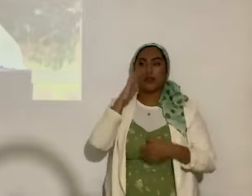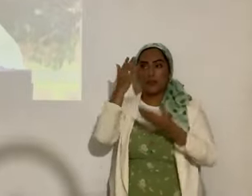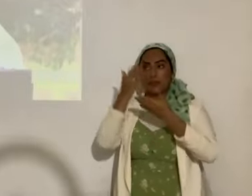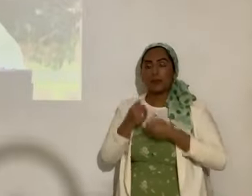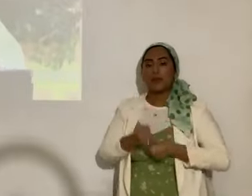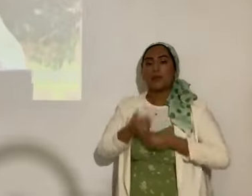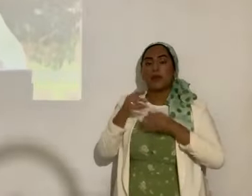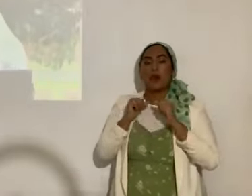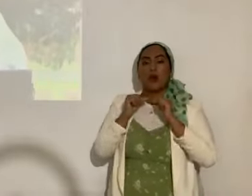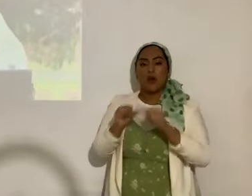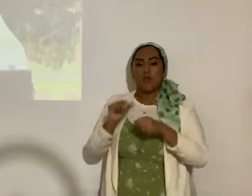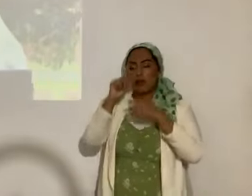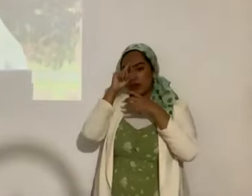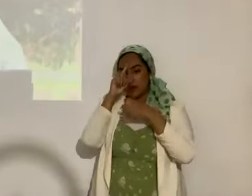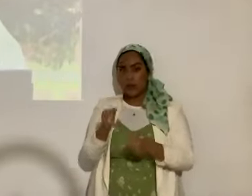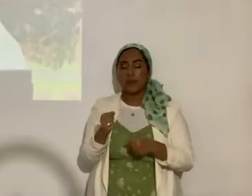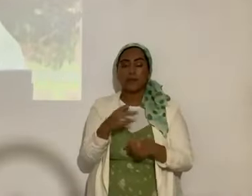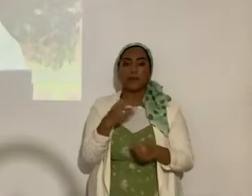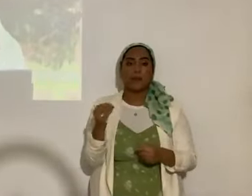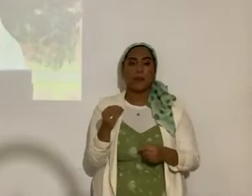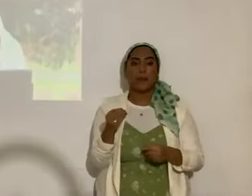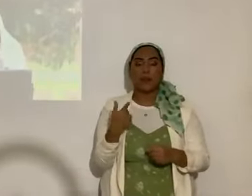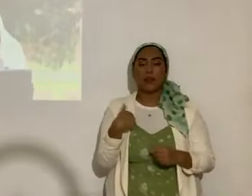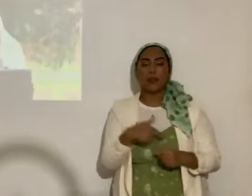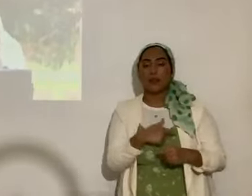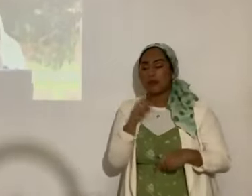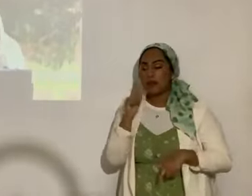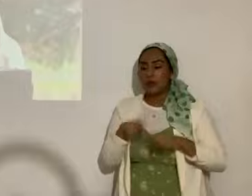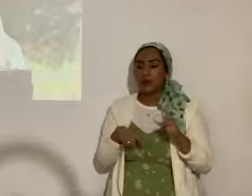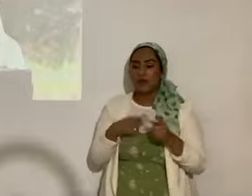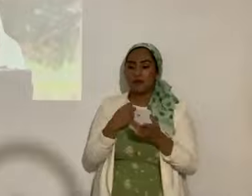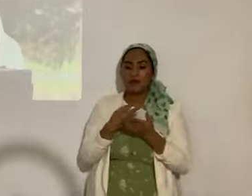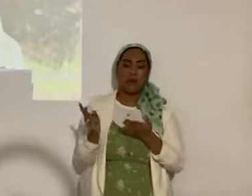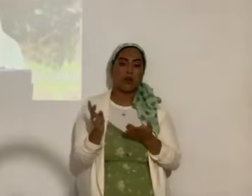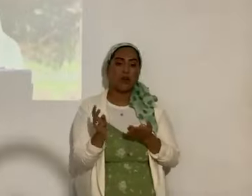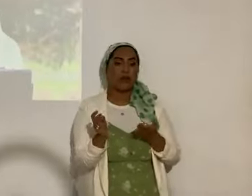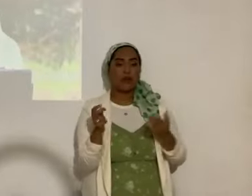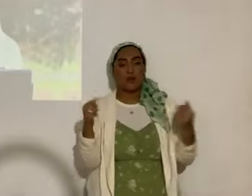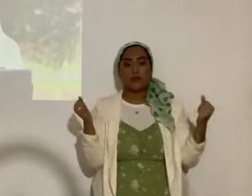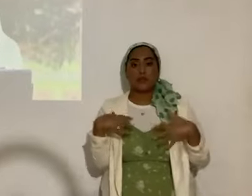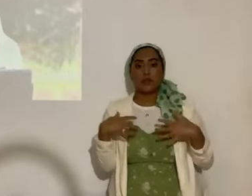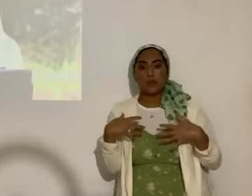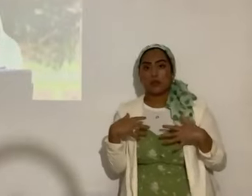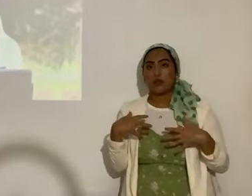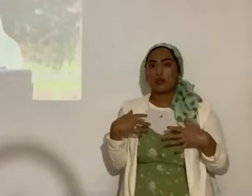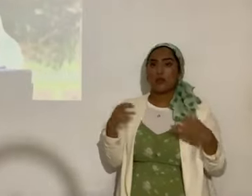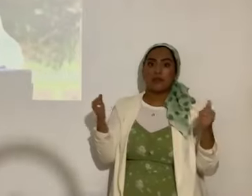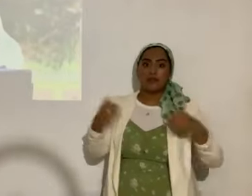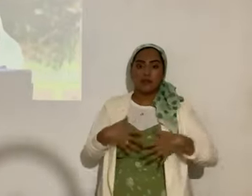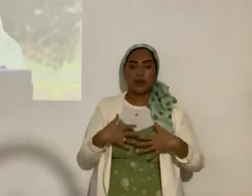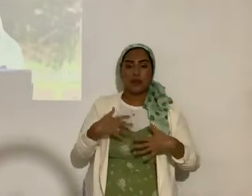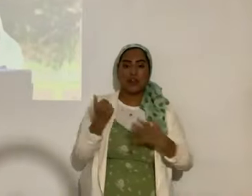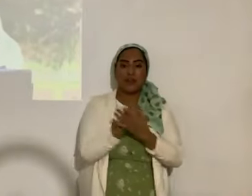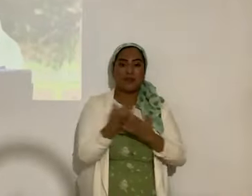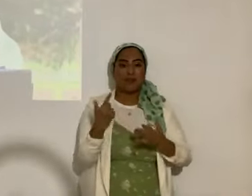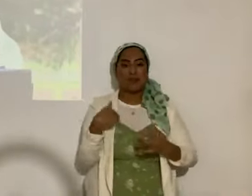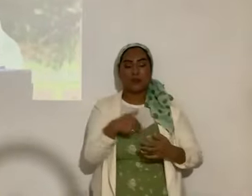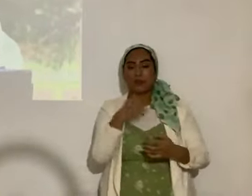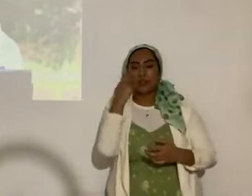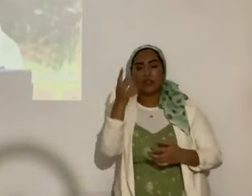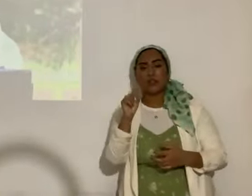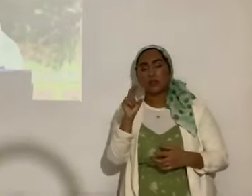inspirar siempre esa confianza y realmente nosotros no podemos caer en miedo realmente en un terror por todo lo que estamos